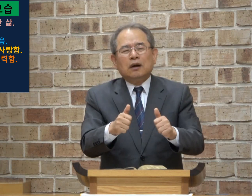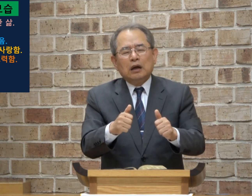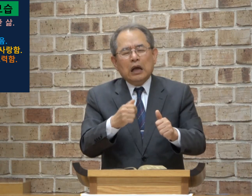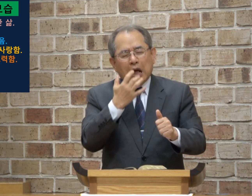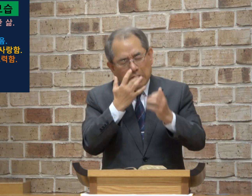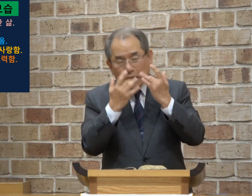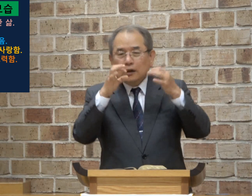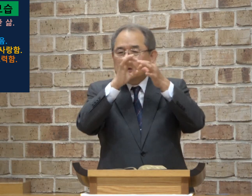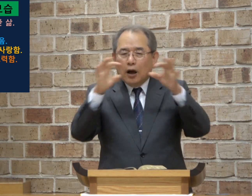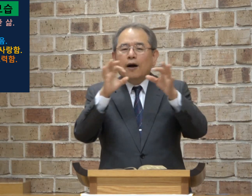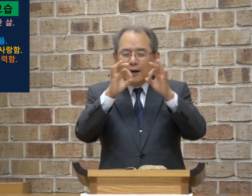또한 기도 열심히 하고